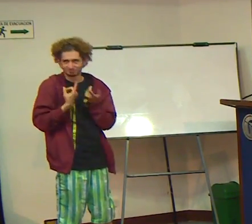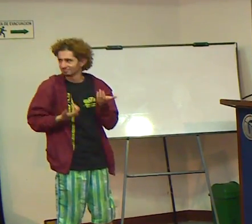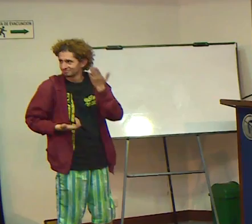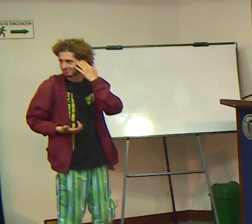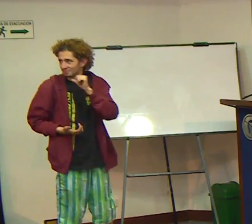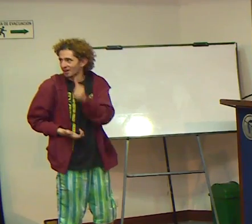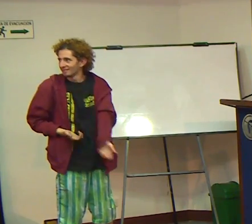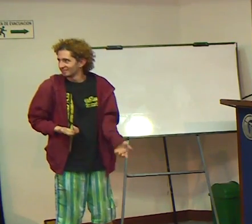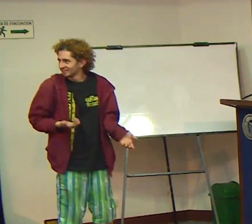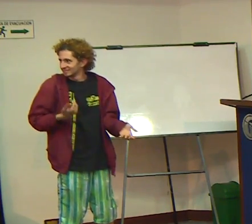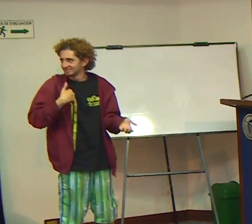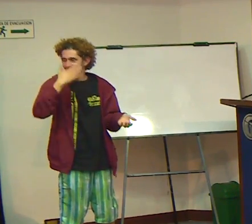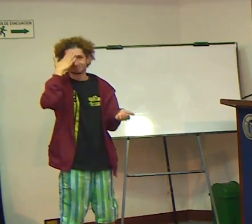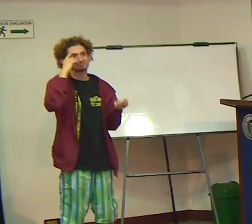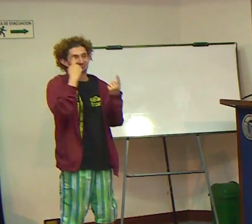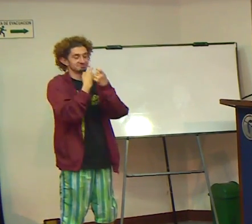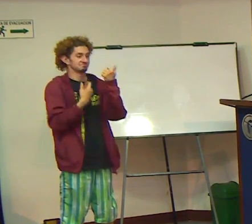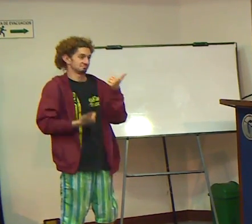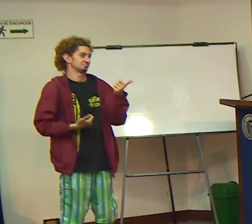tiene razón en lo que dice,